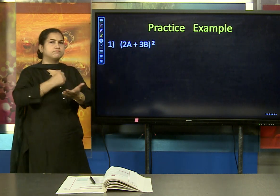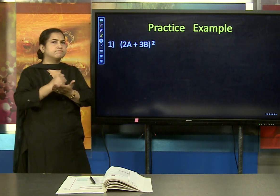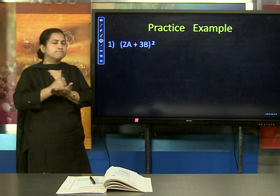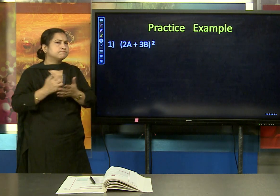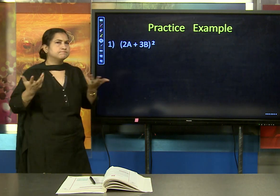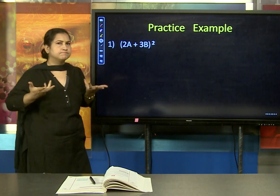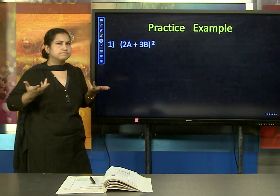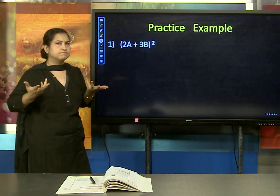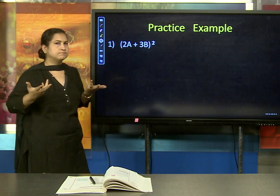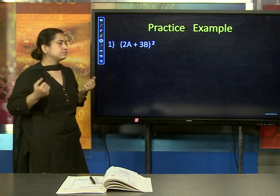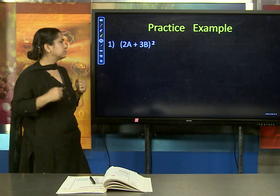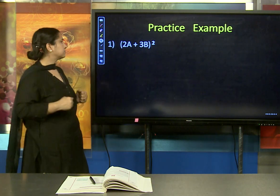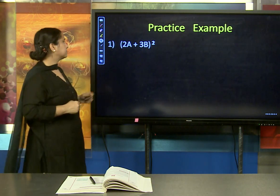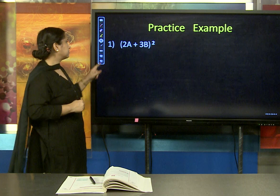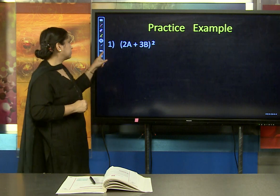अब ये प्रैक्टिस एग्जाम्पल है।